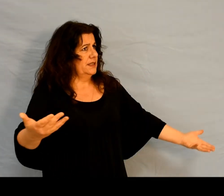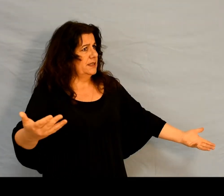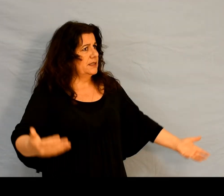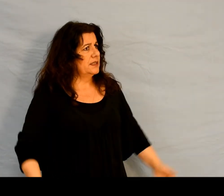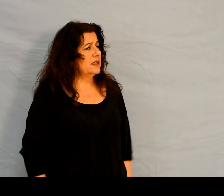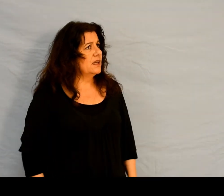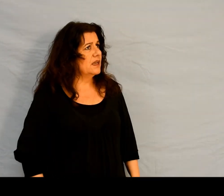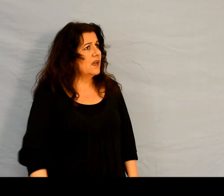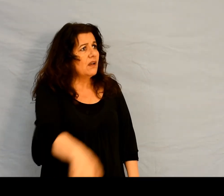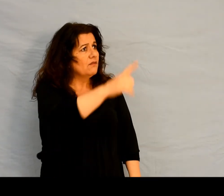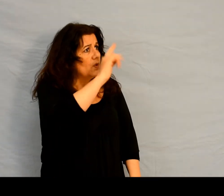n'avez pas écouté.